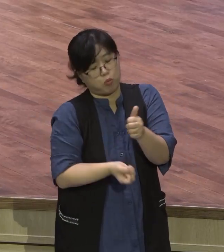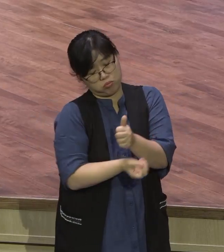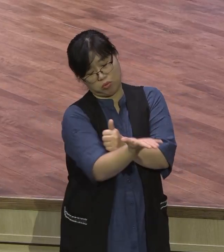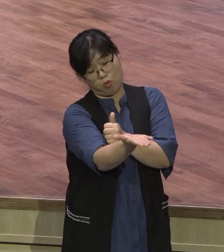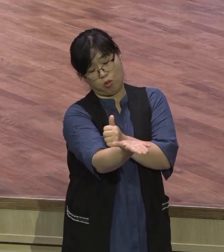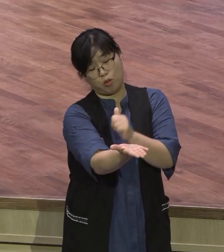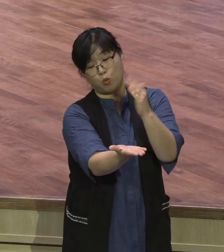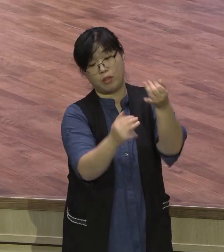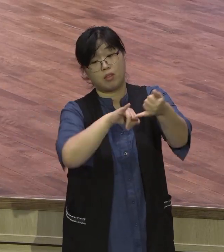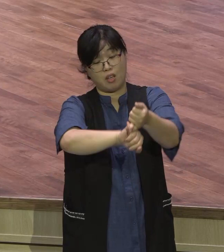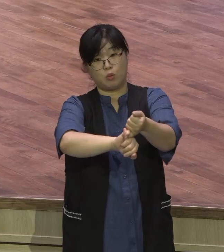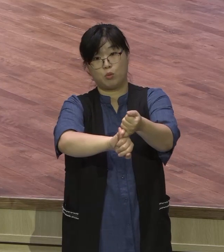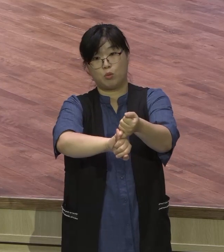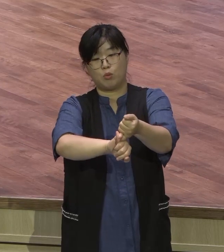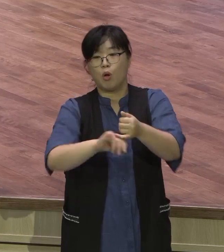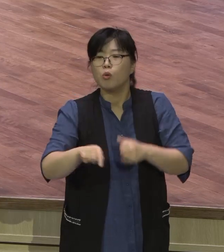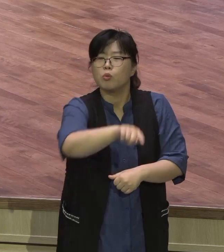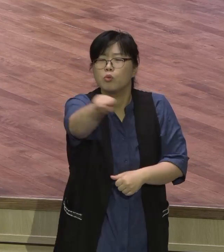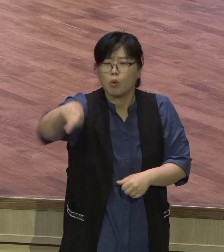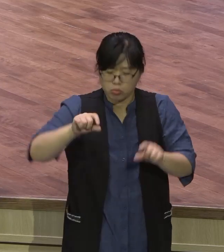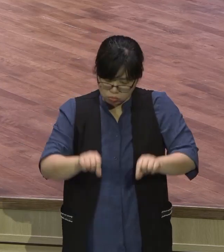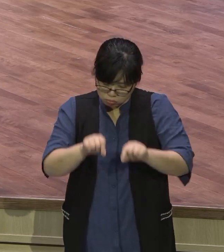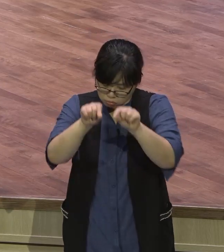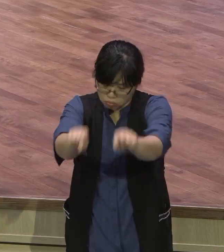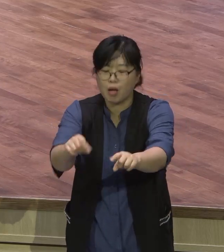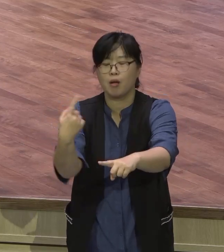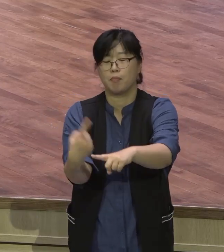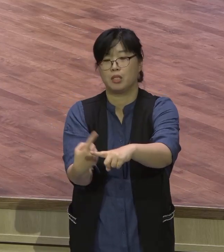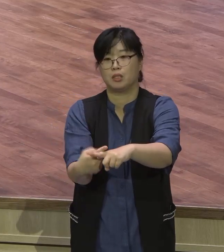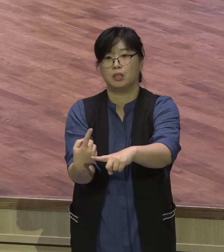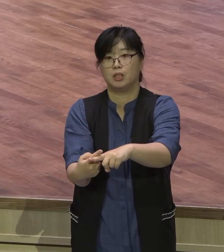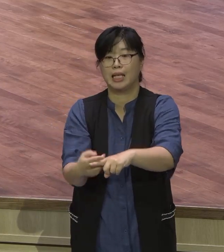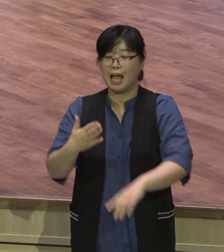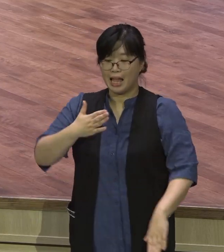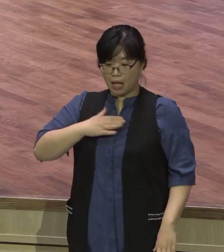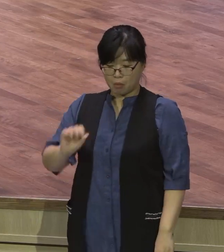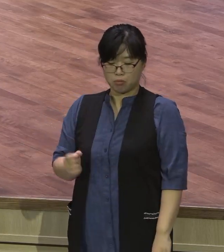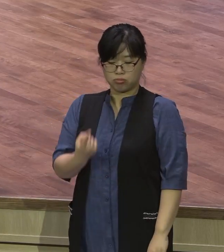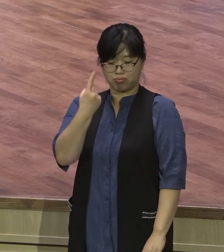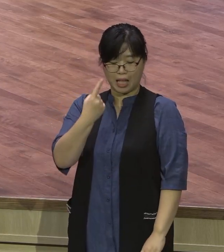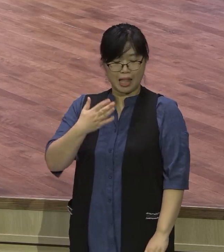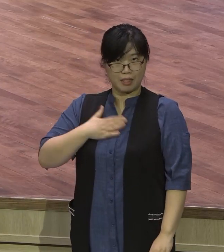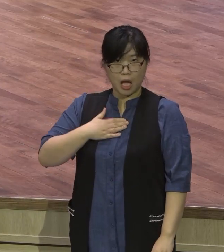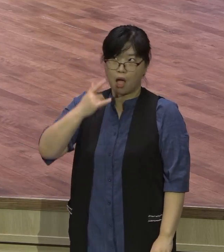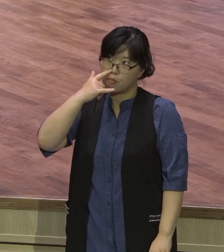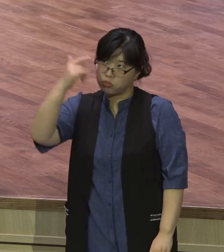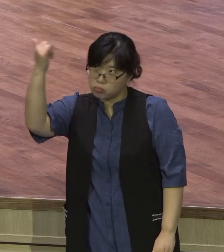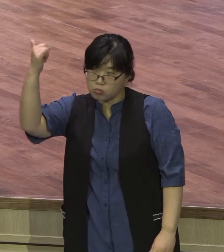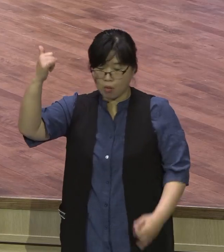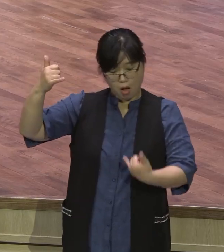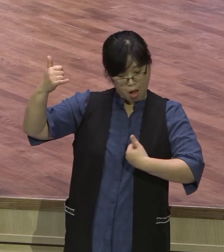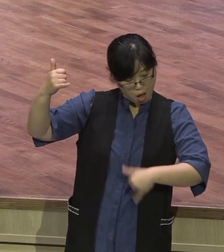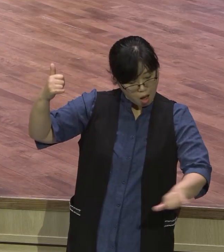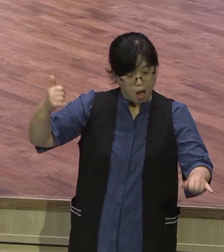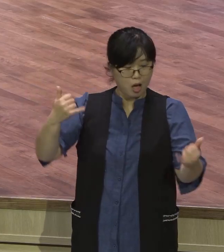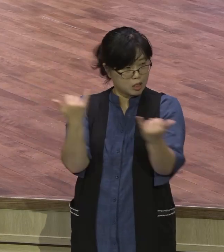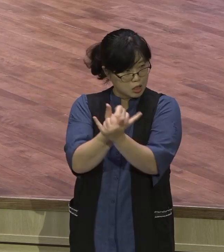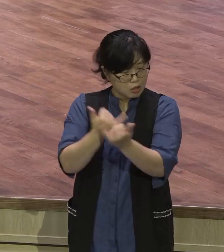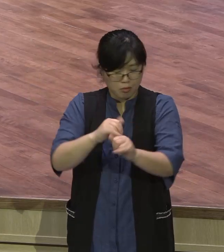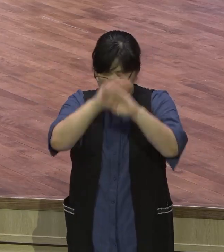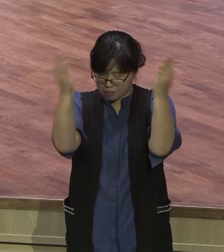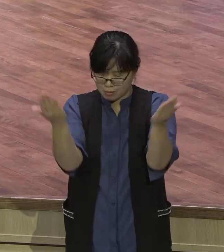여러분이요 복이에요 복의 근원이에요 여러분 통해서 가족이 다 복을 받아야 돼요 여러분 통해서 형제들이 다 복을